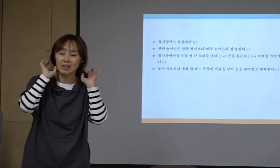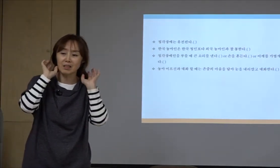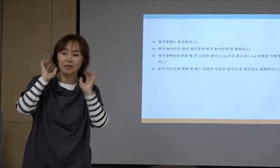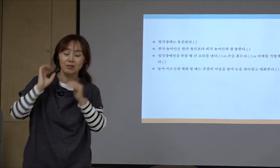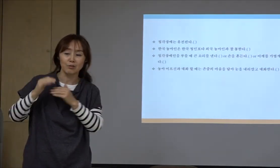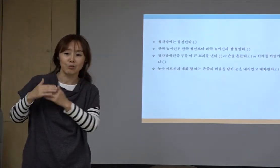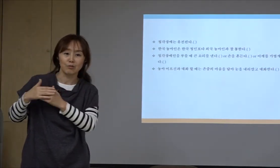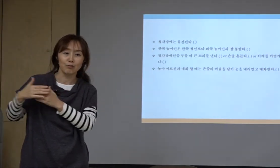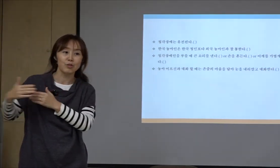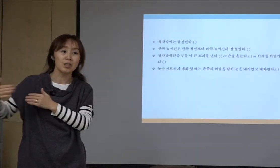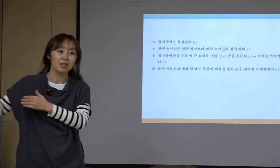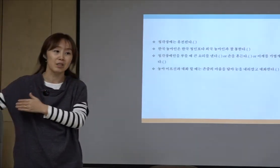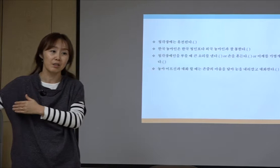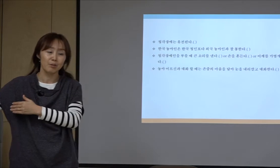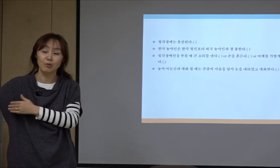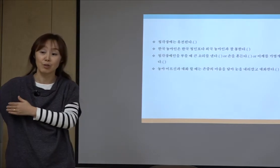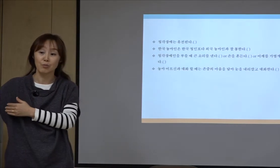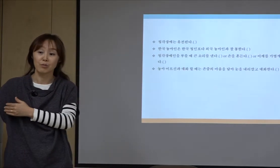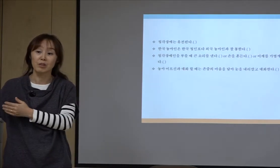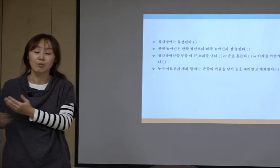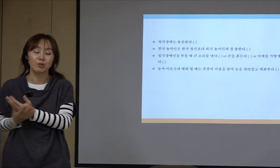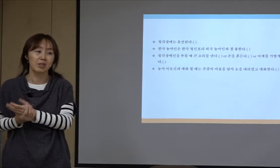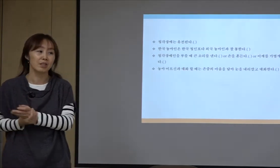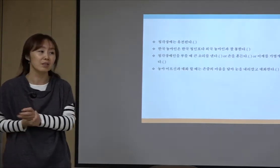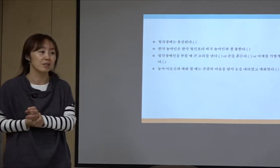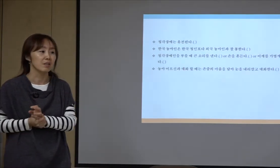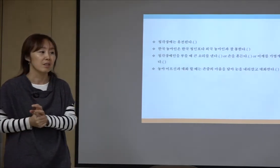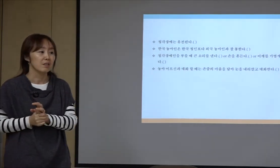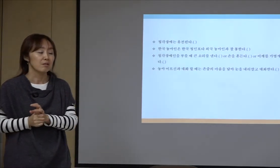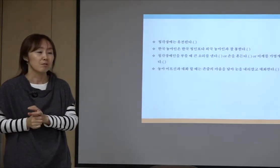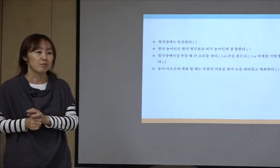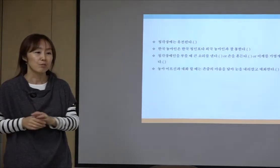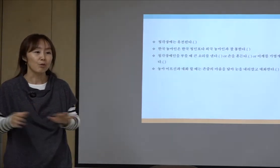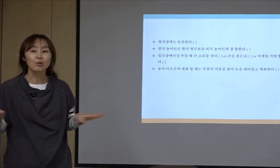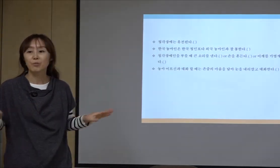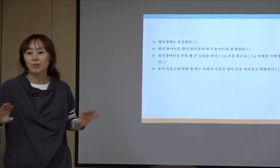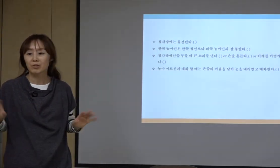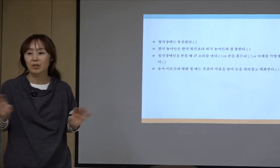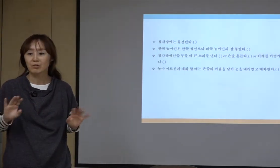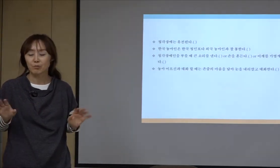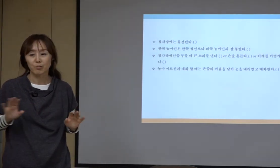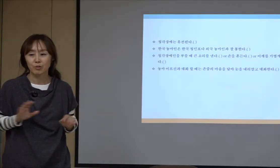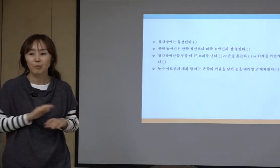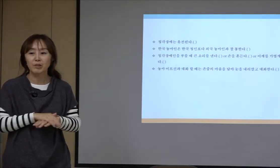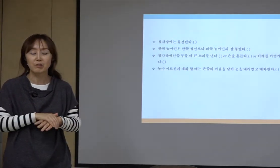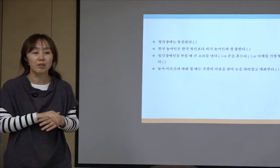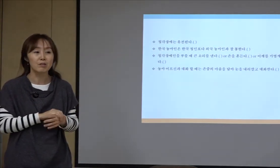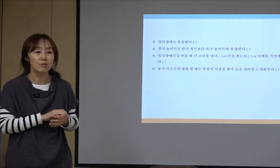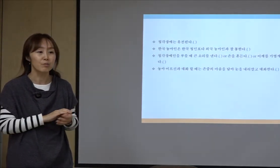아니라 유지 비용이 좀 들다 보니까는 어렵거나 서민들은